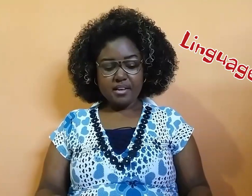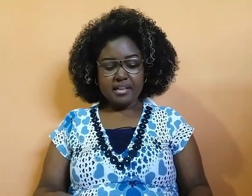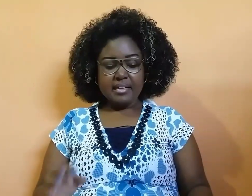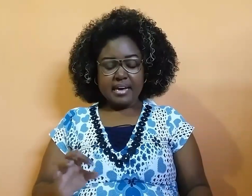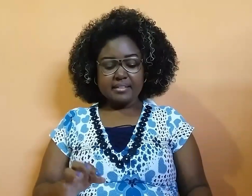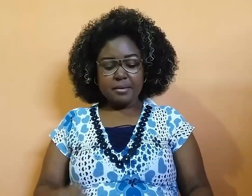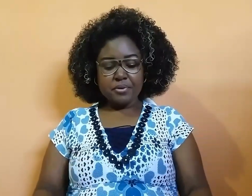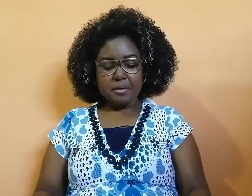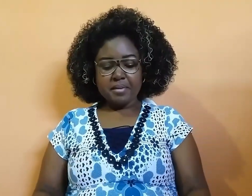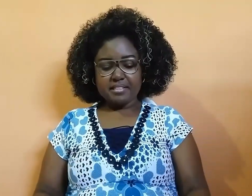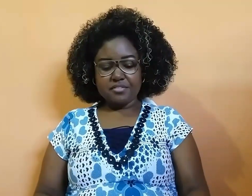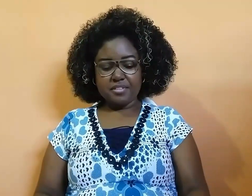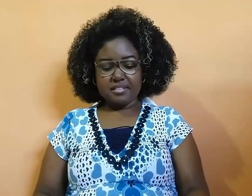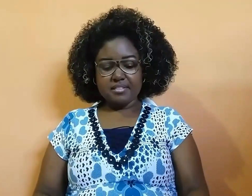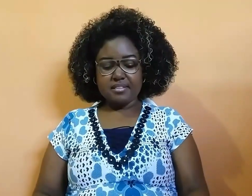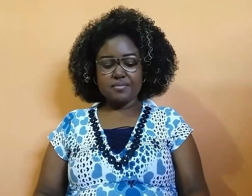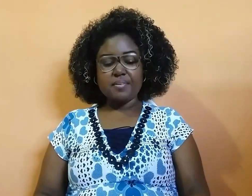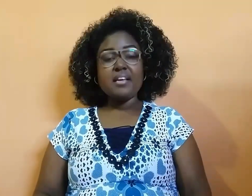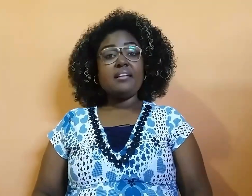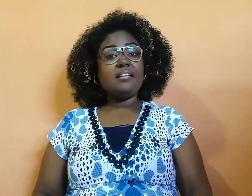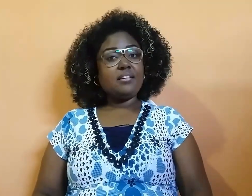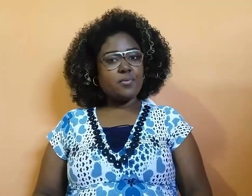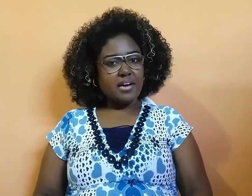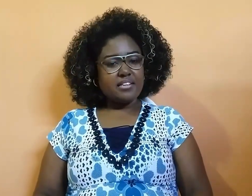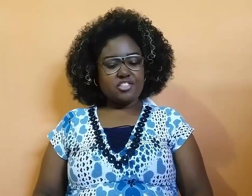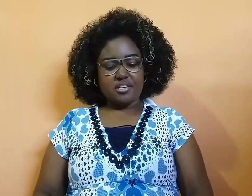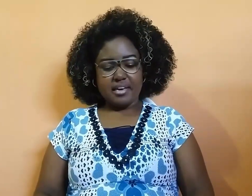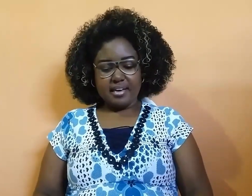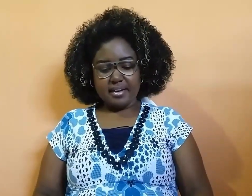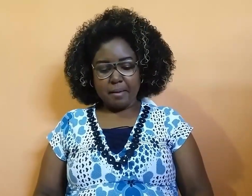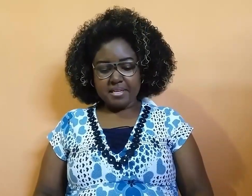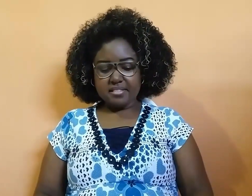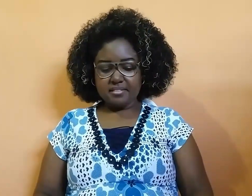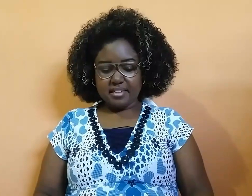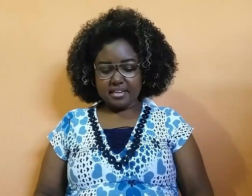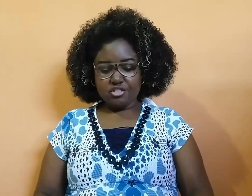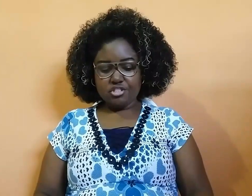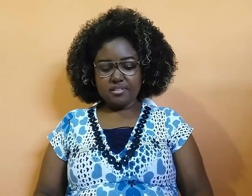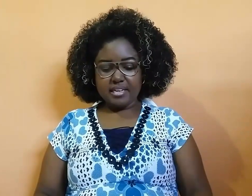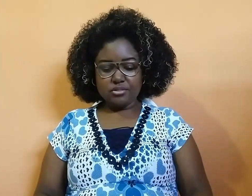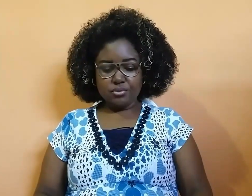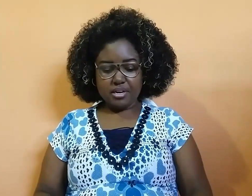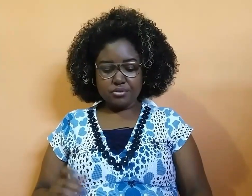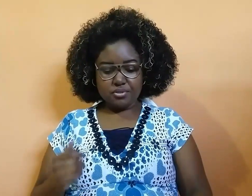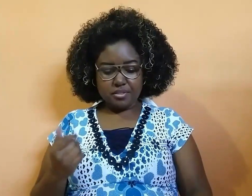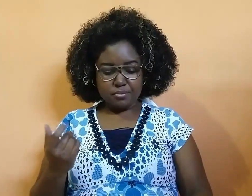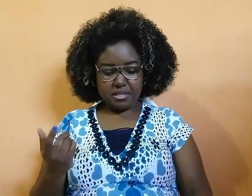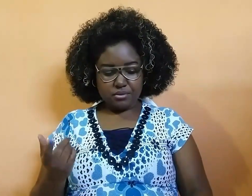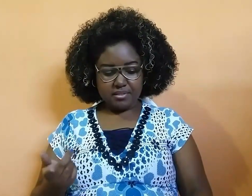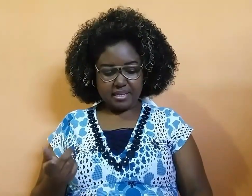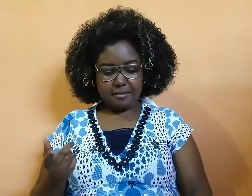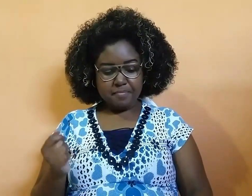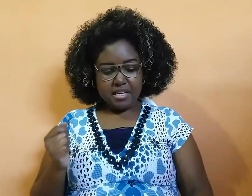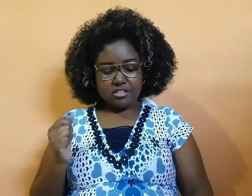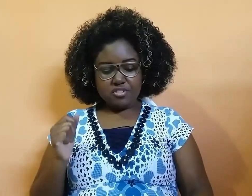até porque pela definição linguagem é a capacidade natural que o ser humano tem de